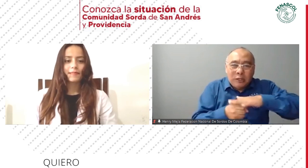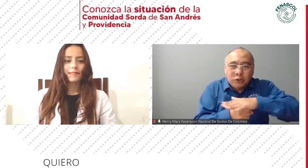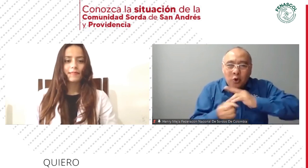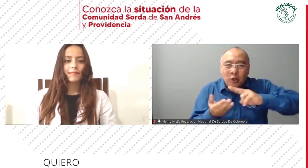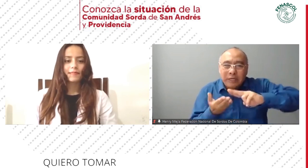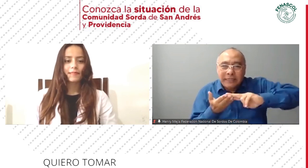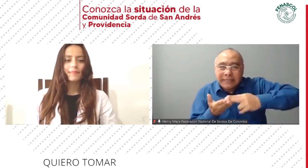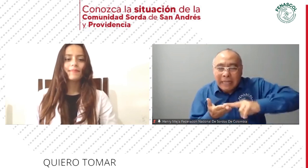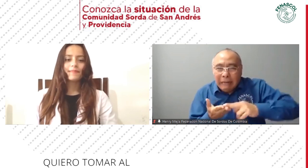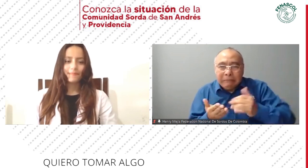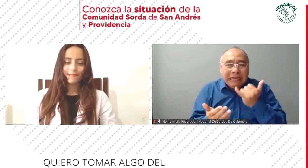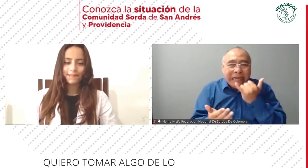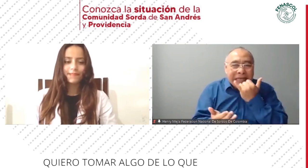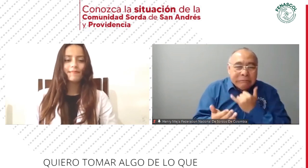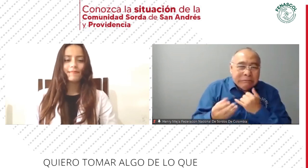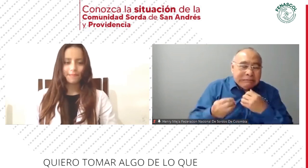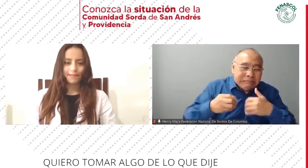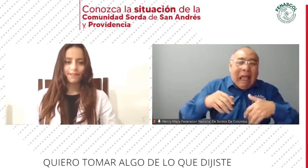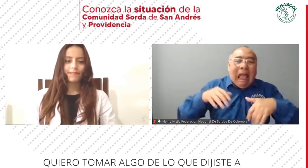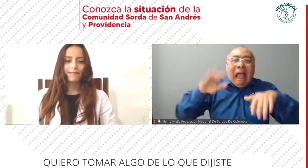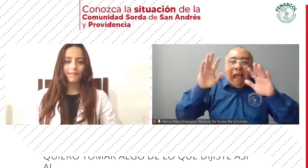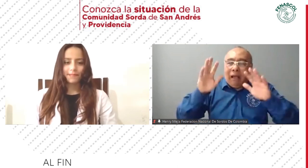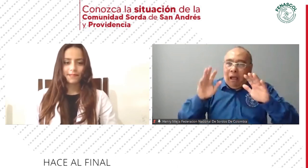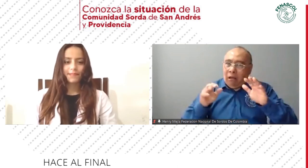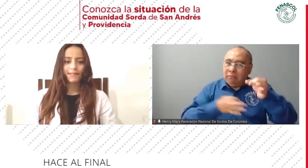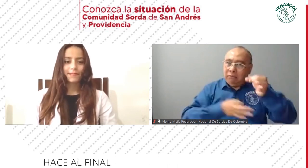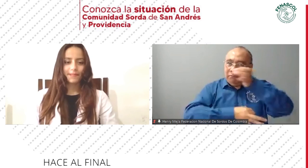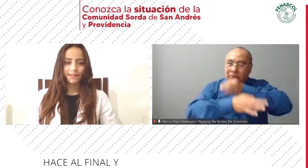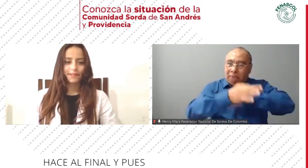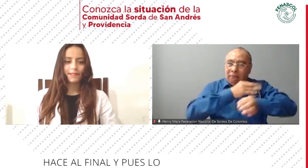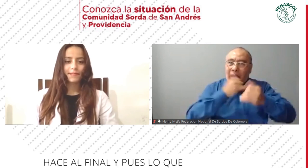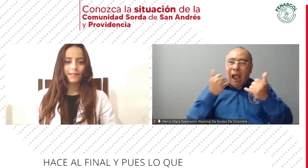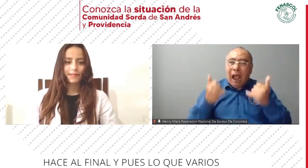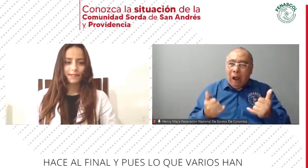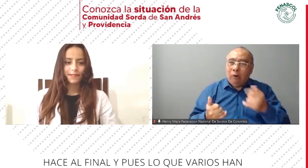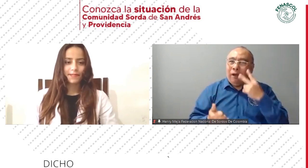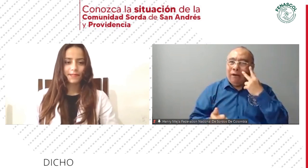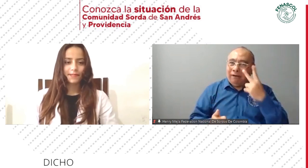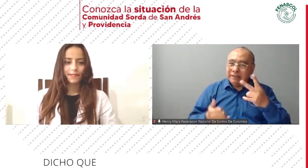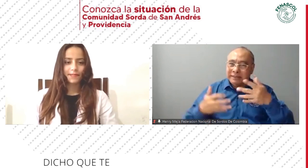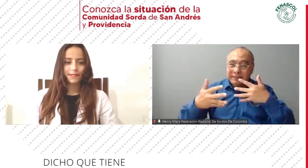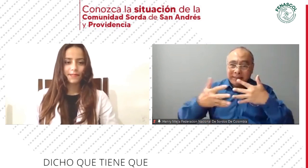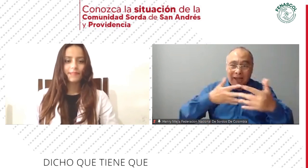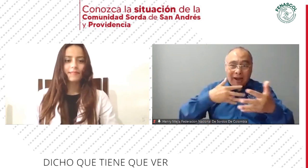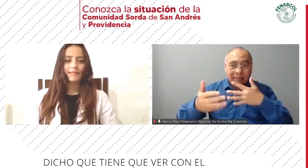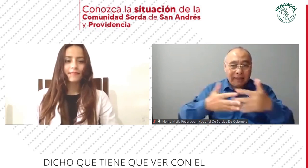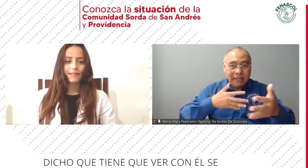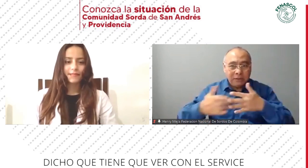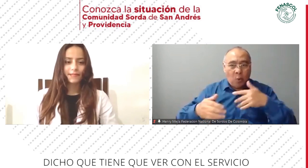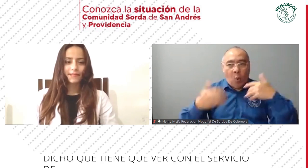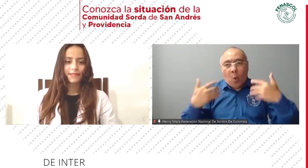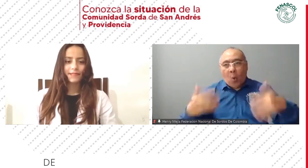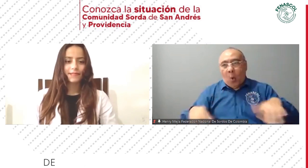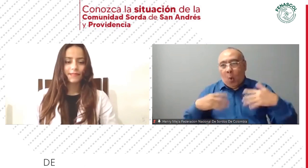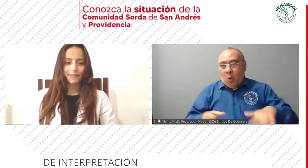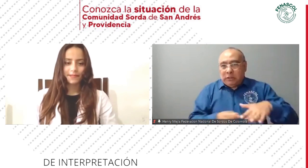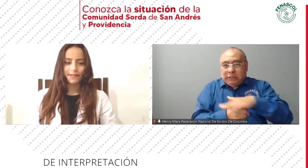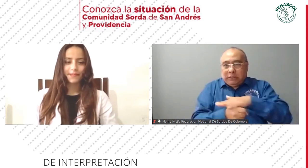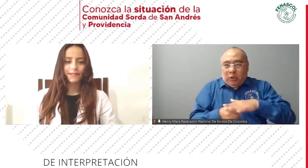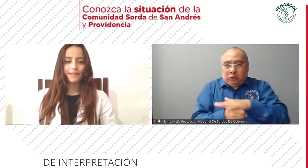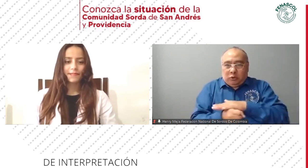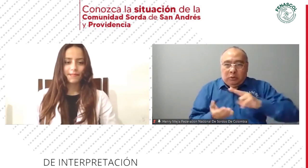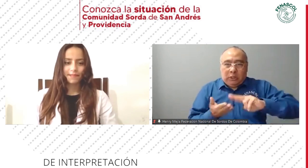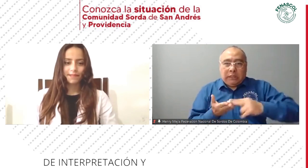tomar algo de lo que se hace al final y pues lo que varios han dicho que tiene que ver con el servicio de intérprete